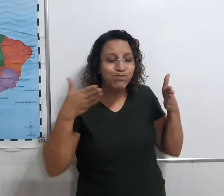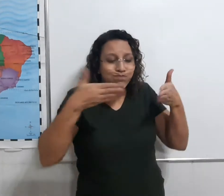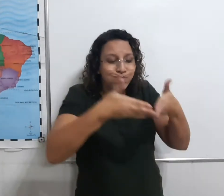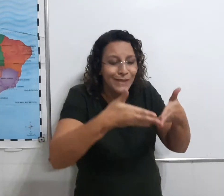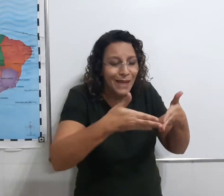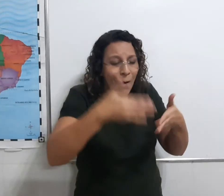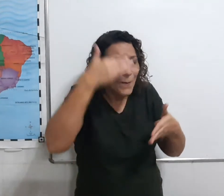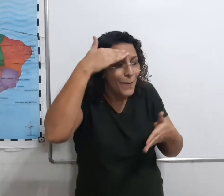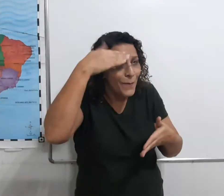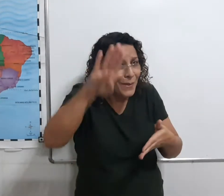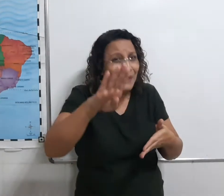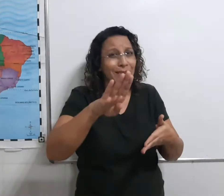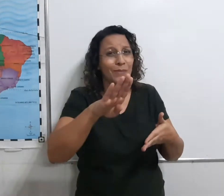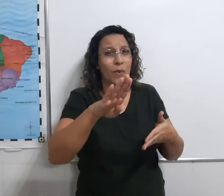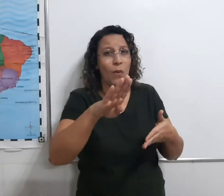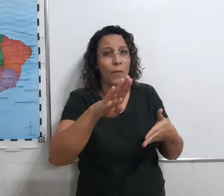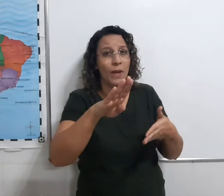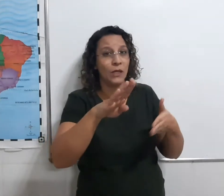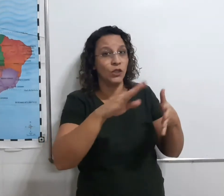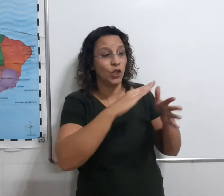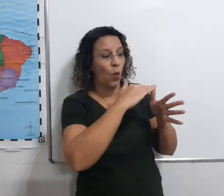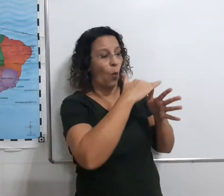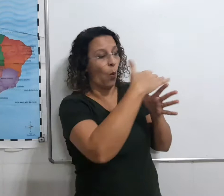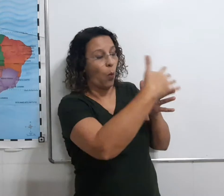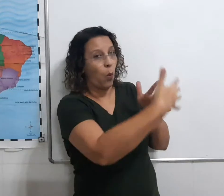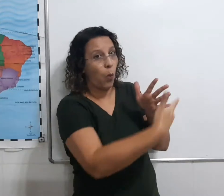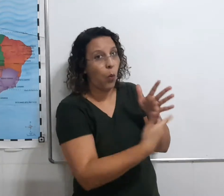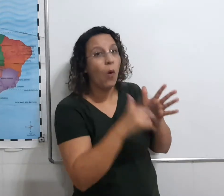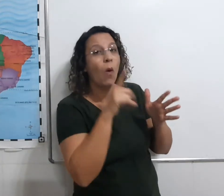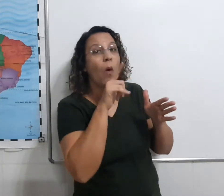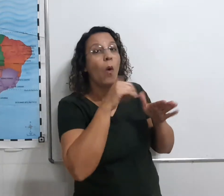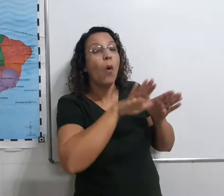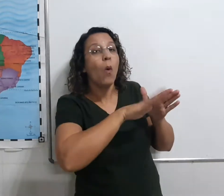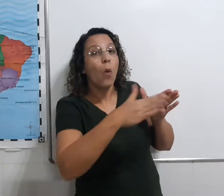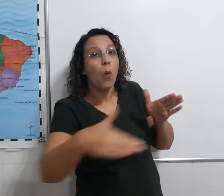principalmente no litoral e nas áreas próximas a ele.